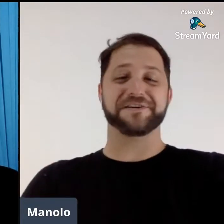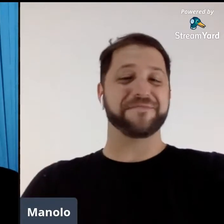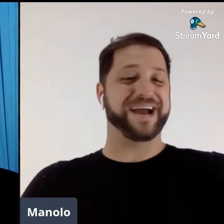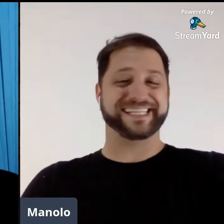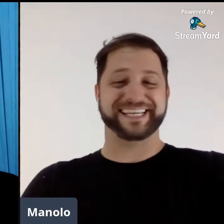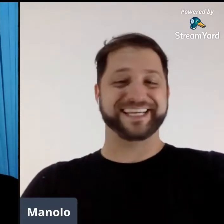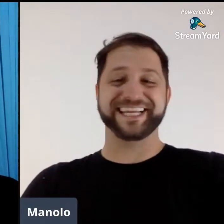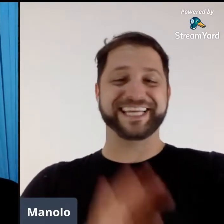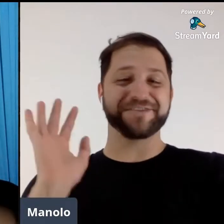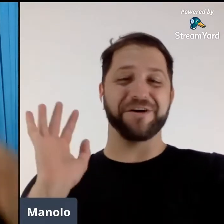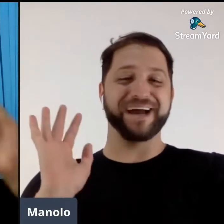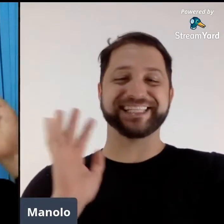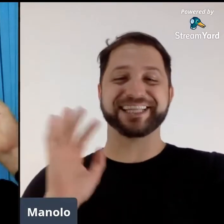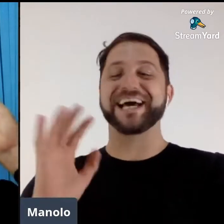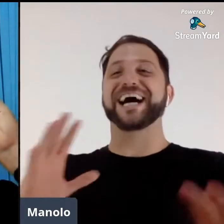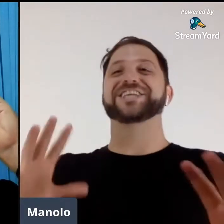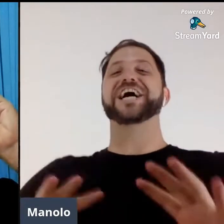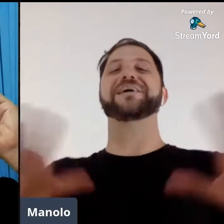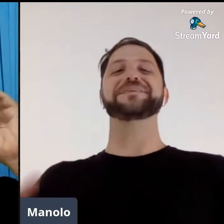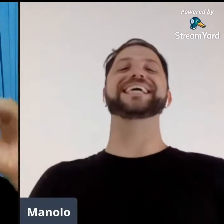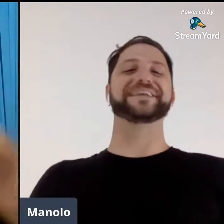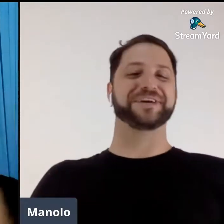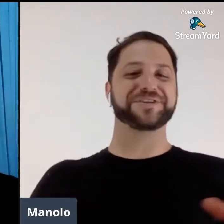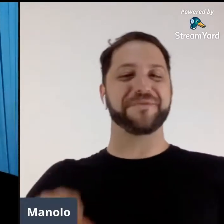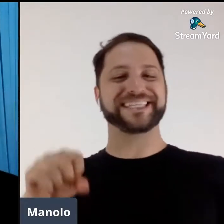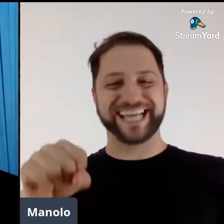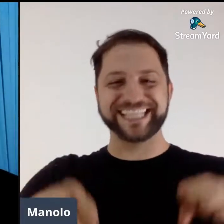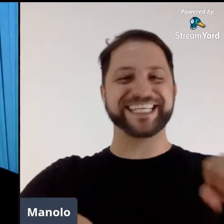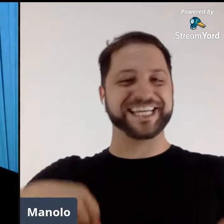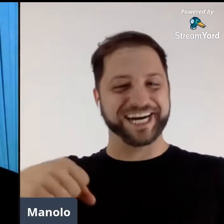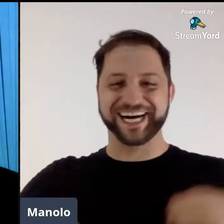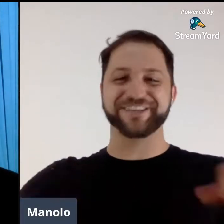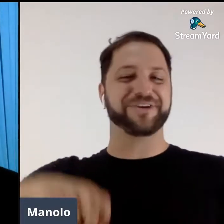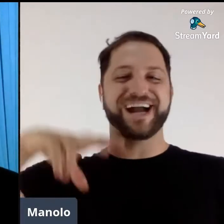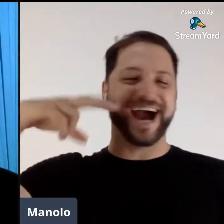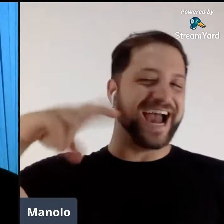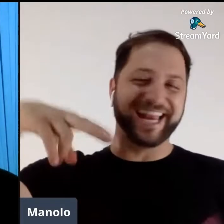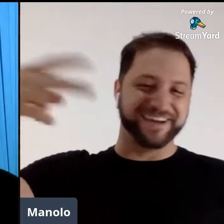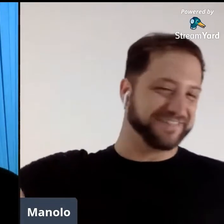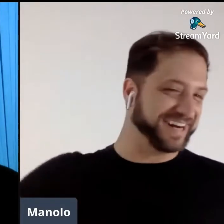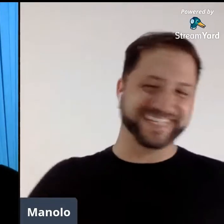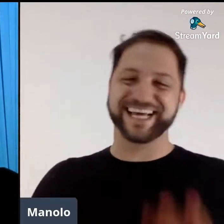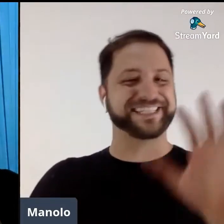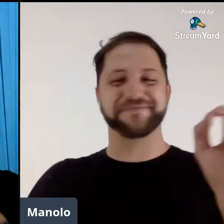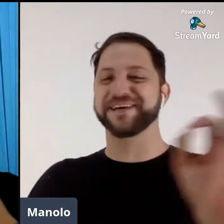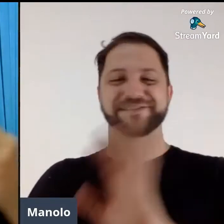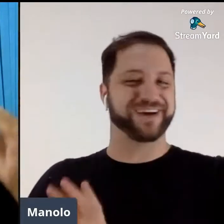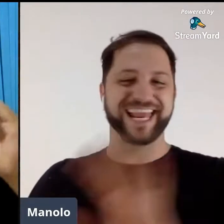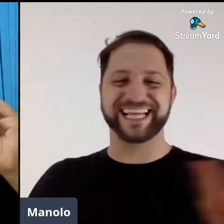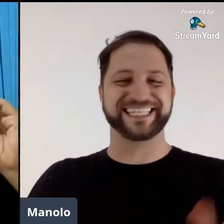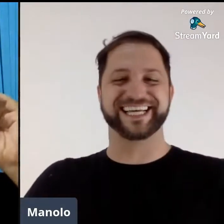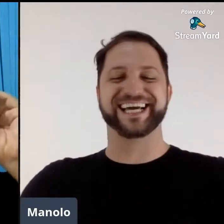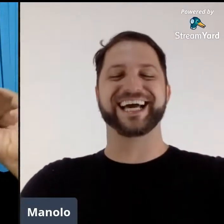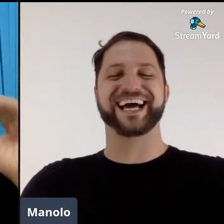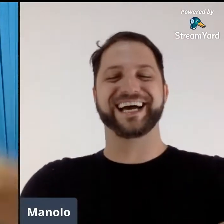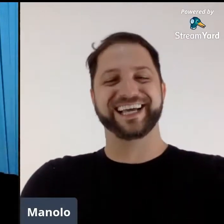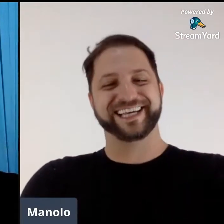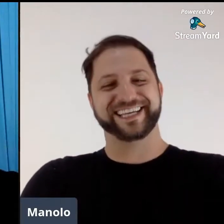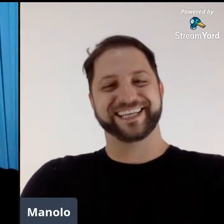Ah, tá bom. É assim que começa. Ninguém começa já caminhando, a gente começa engatinhando, cai, levanta, é assim mesmo,